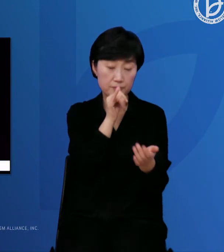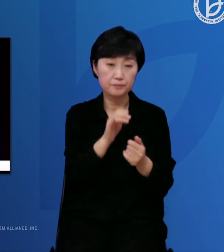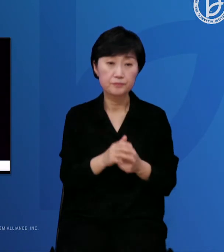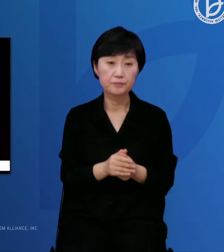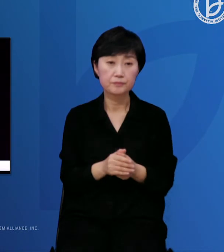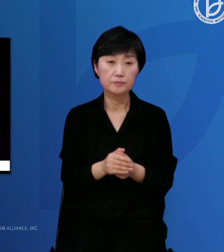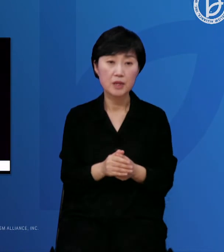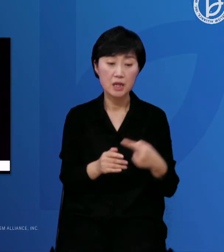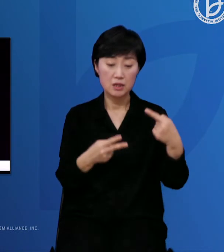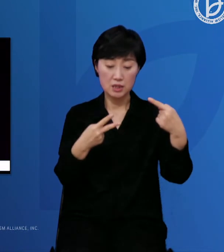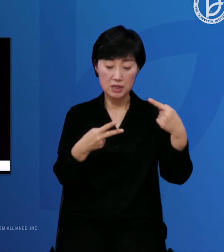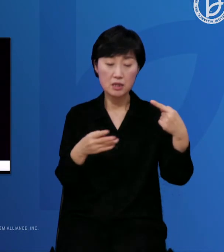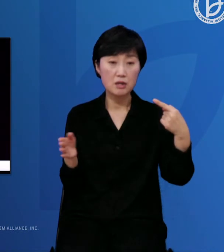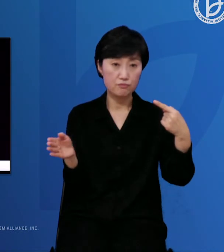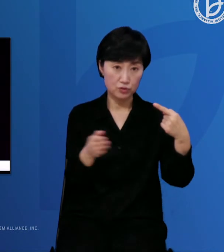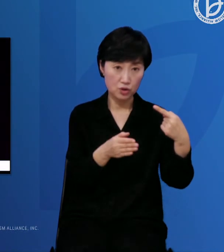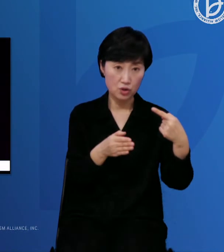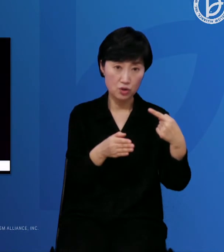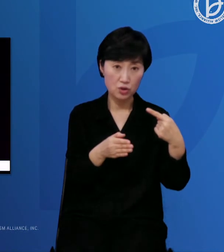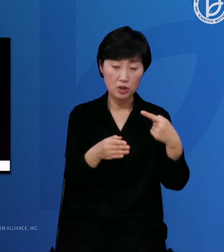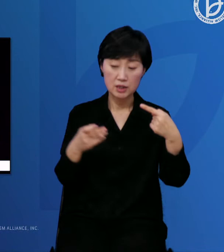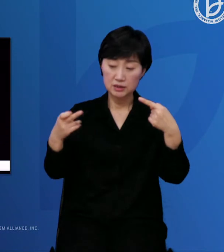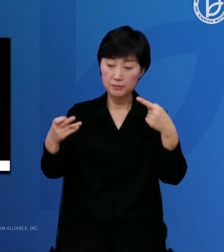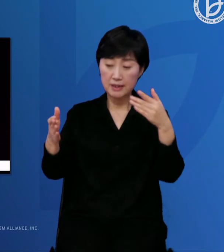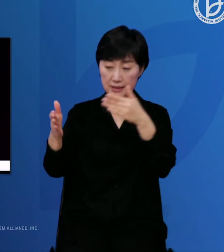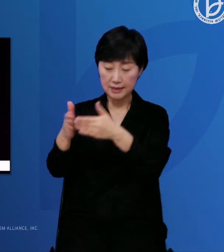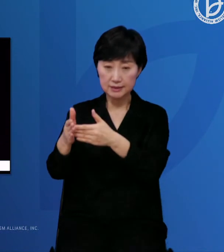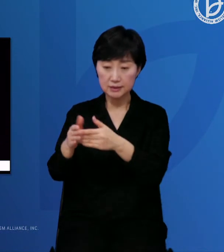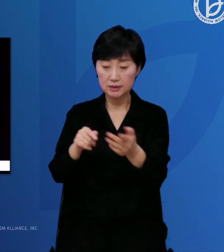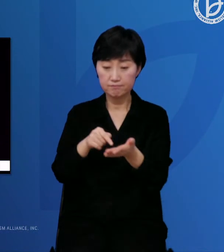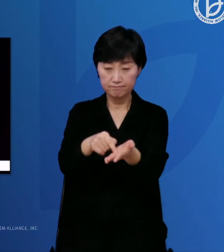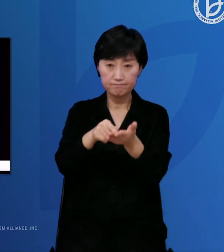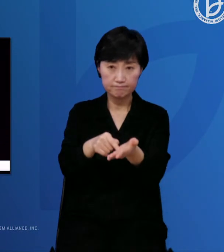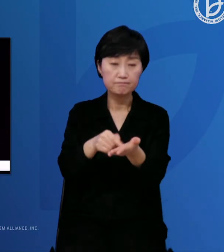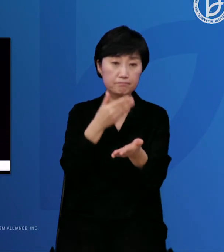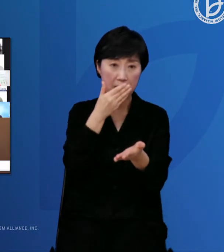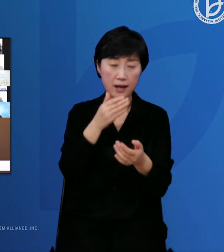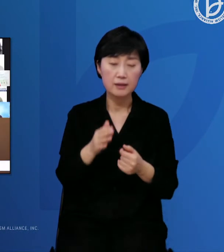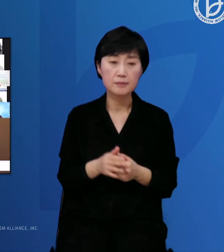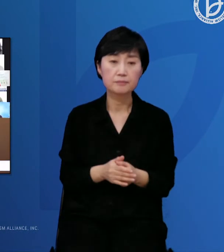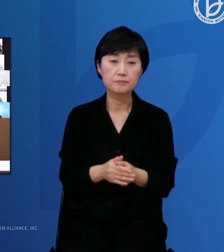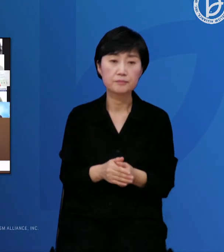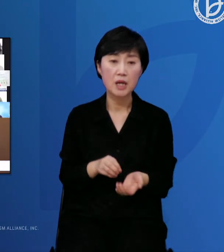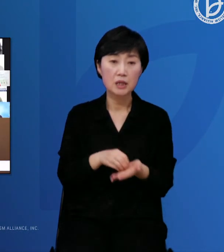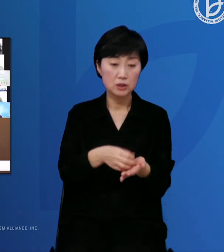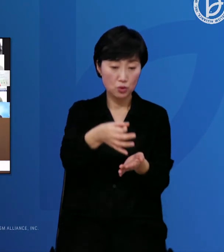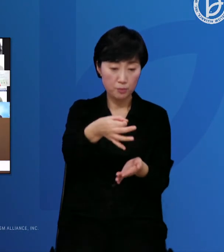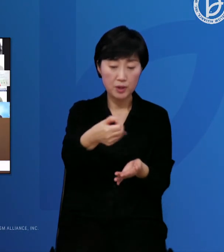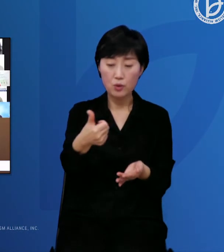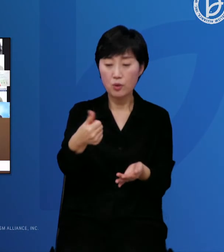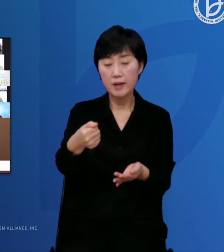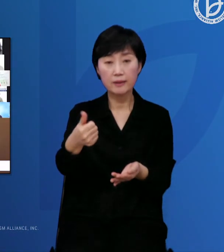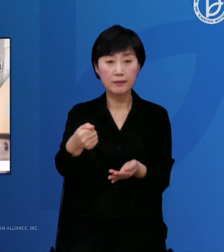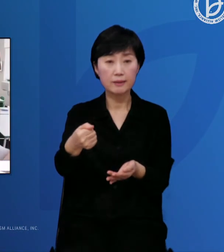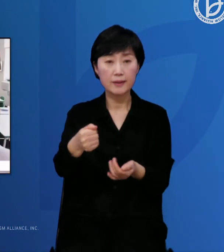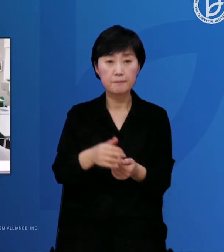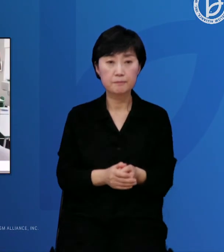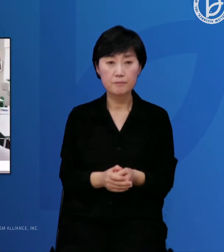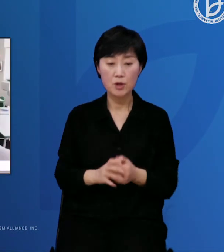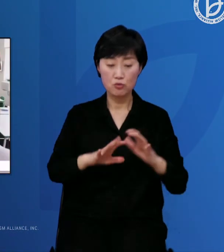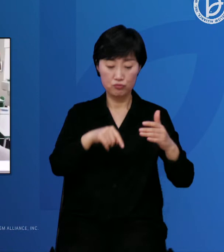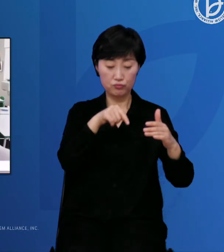teacher.weea.or.kr에서 2일 낮 12시부터 12일 오후 6시까지 등록받습니다. 등록 헌금은 5만 원이며